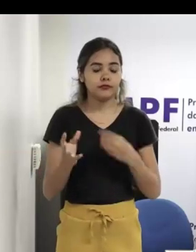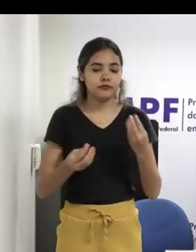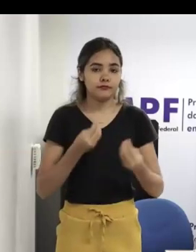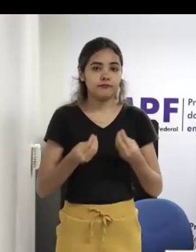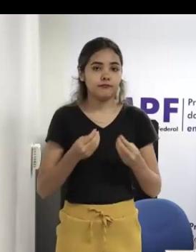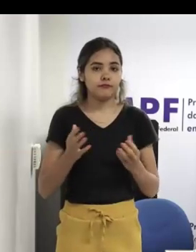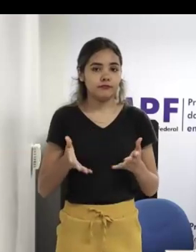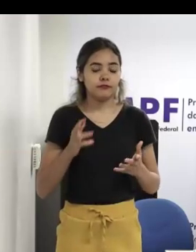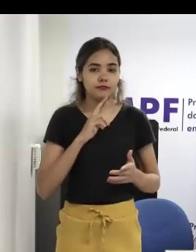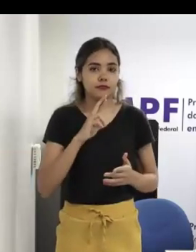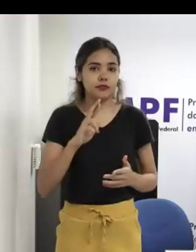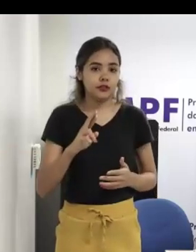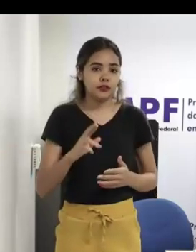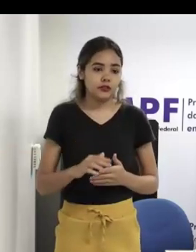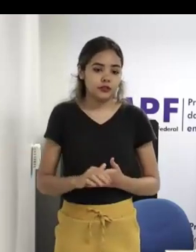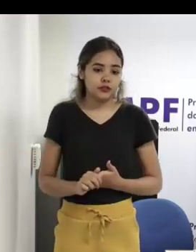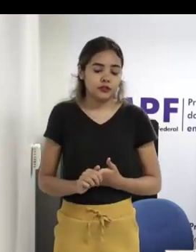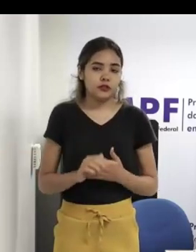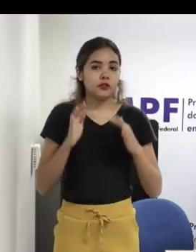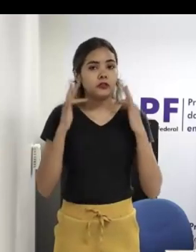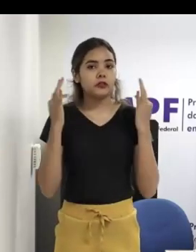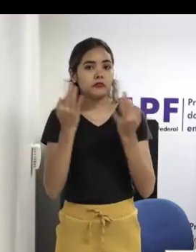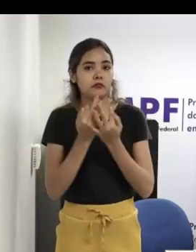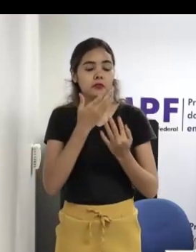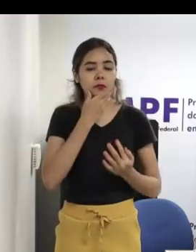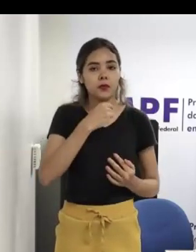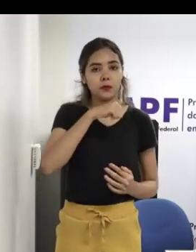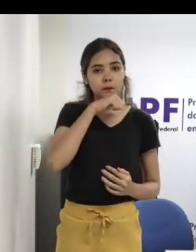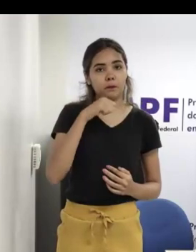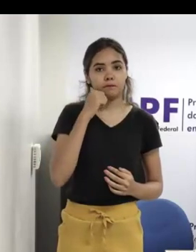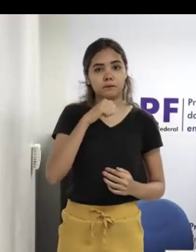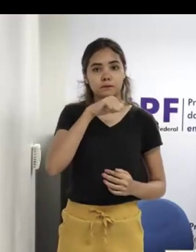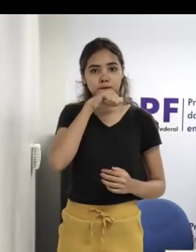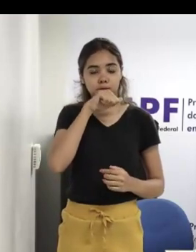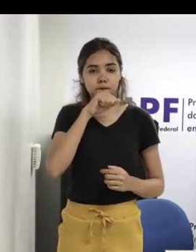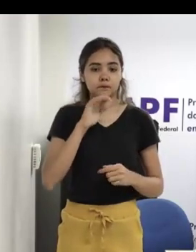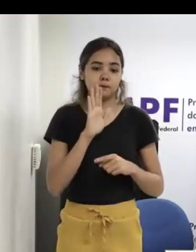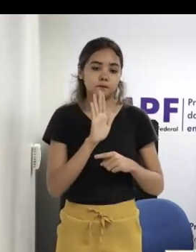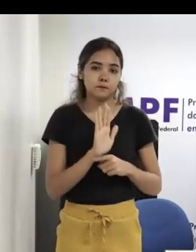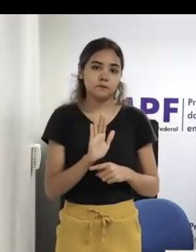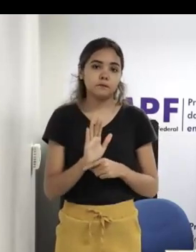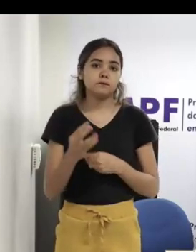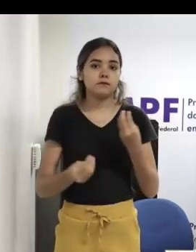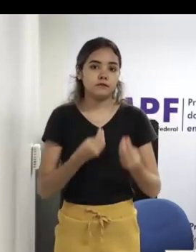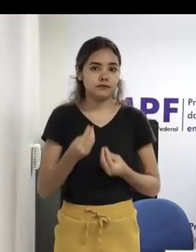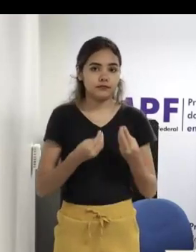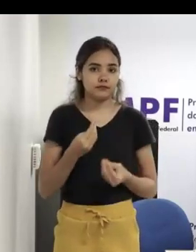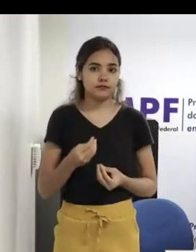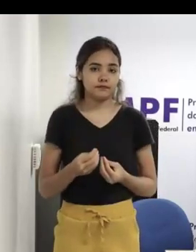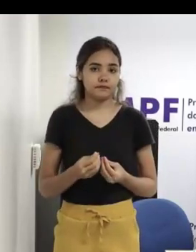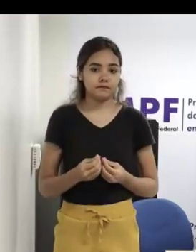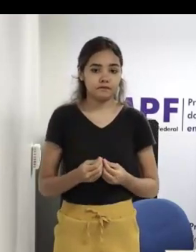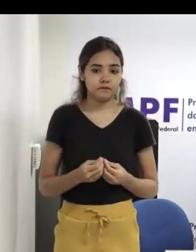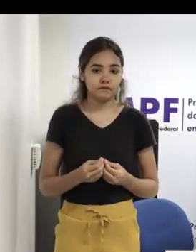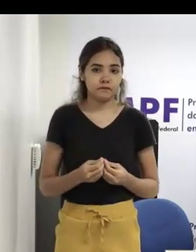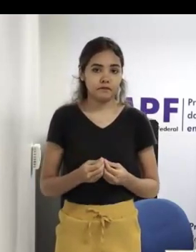inquérito Como é que os pais podem ajudar como é que a sociedade pode ajudar a polícia federal trazendo